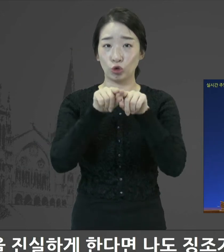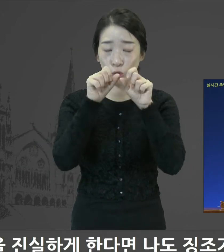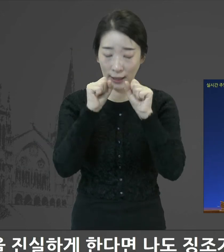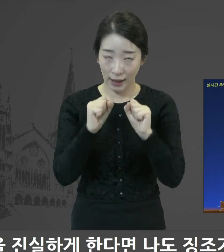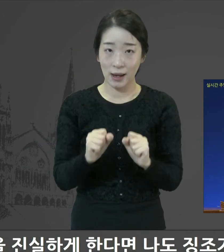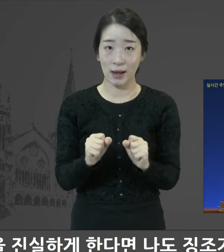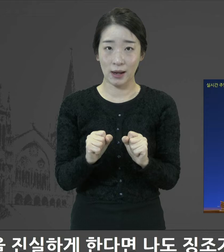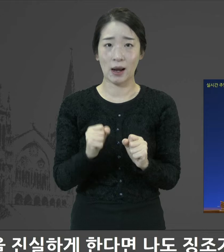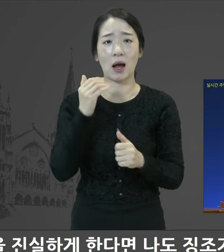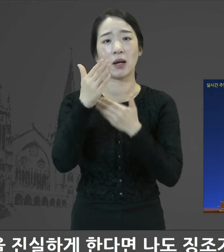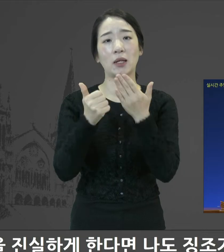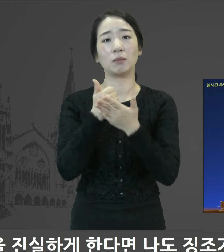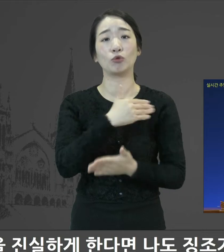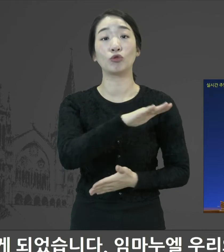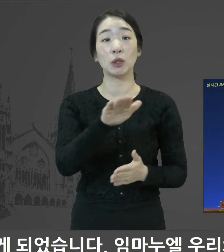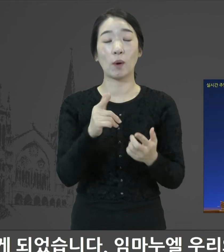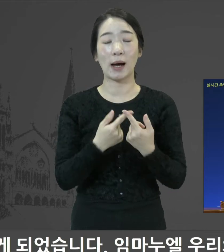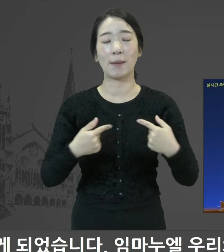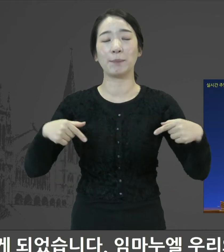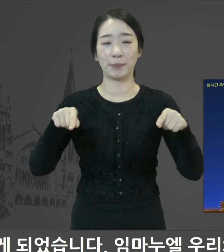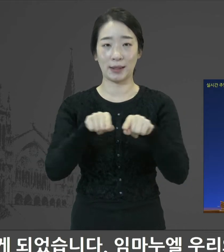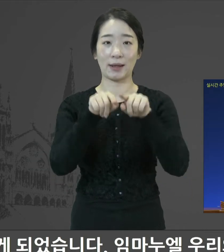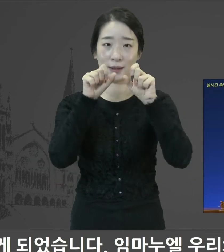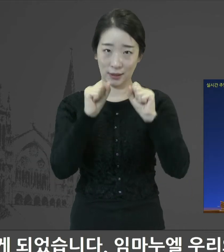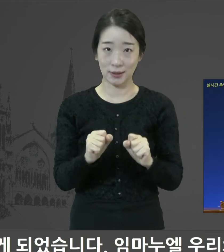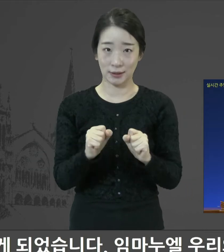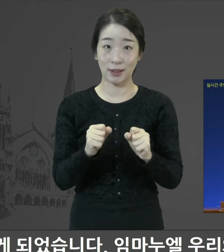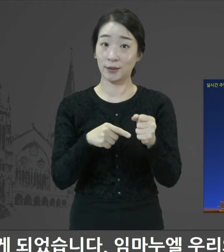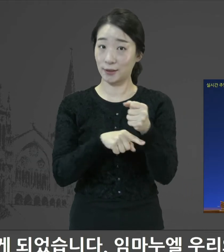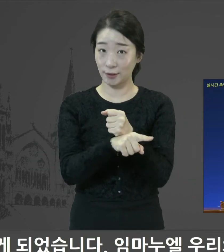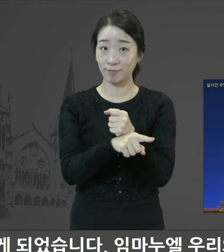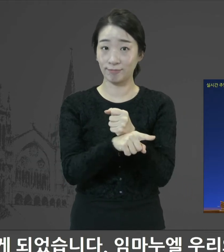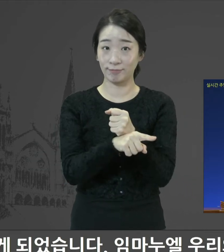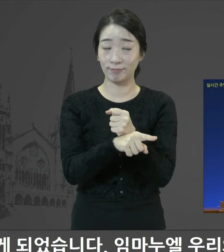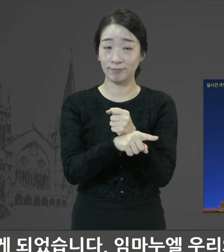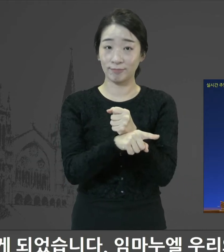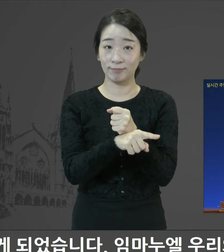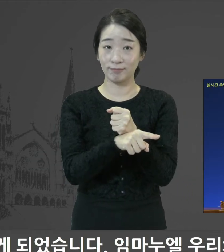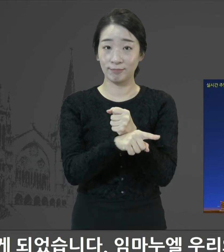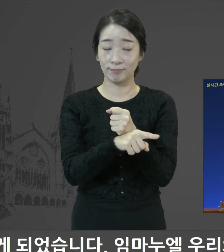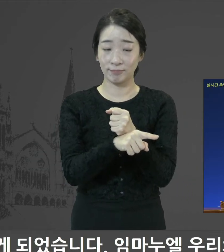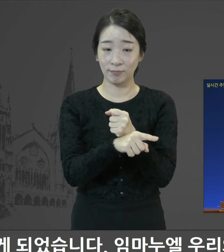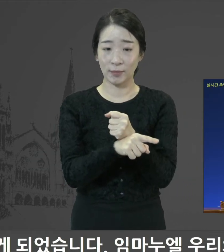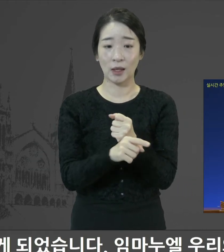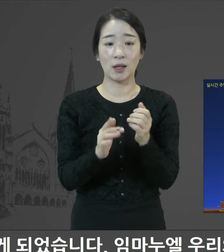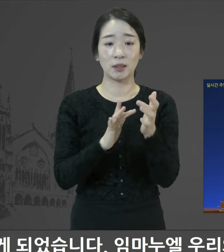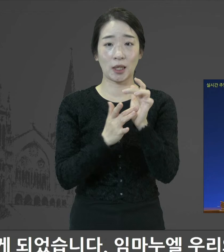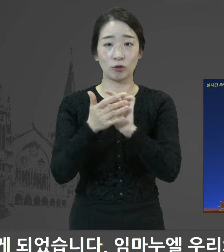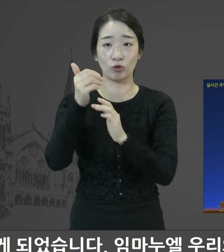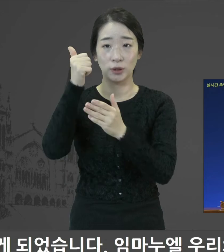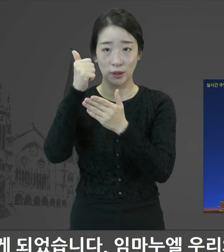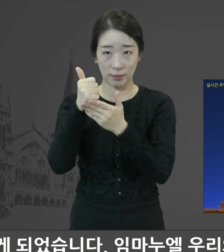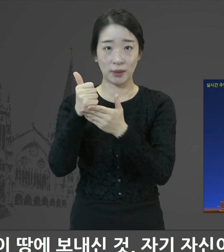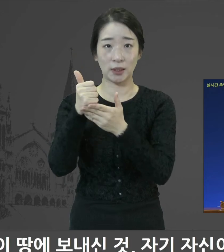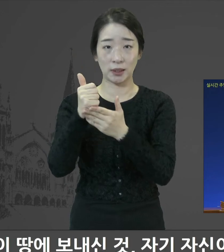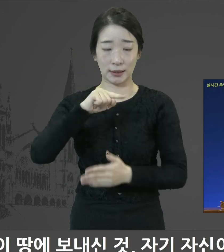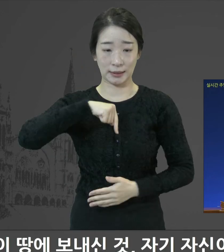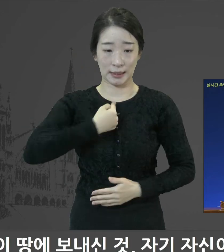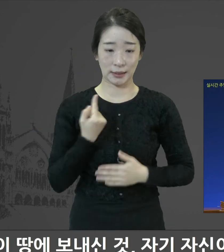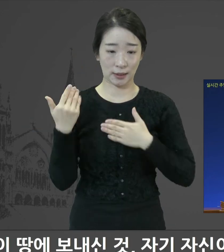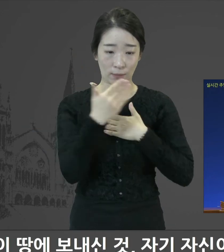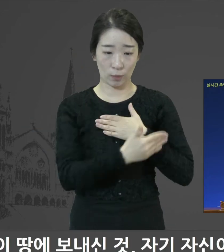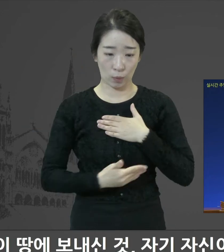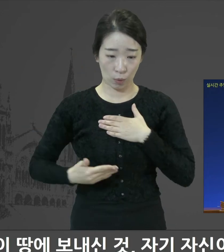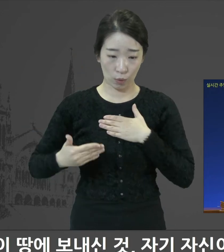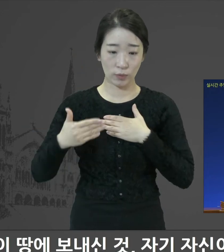하나님이 예수님을 이 땅에 보내신 것, 자기 자신이라고 할 수 있겠죠. 하나님이 육신이 되어서 이